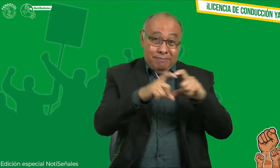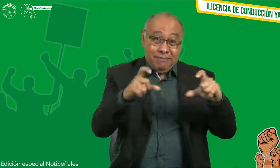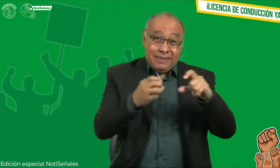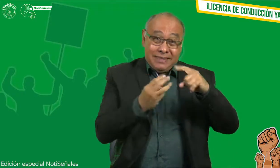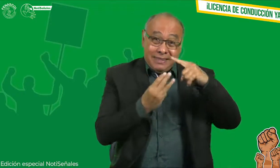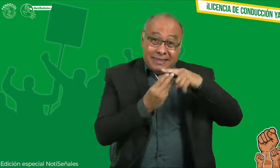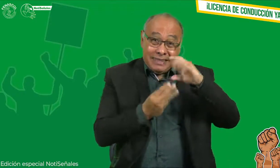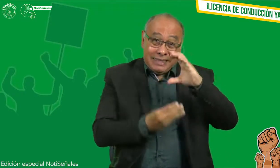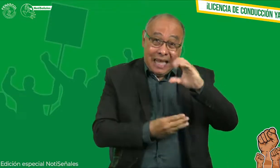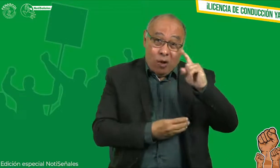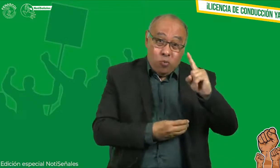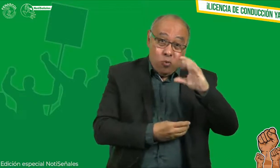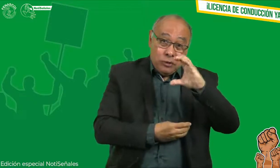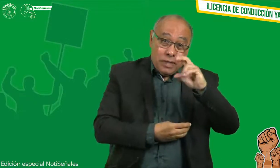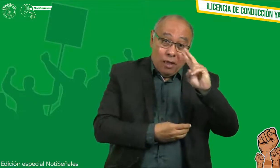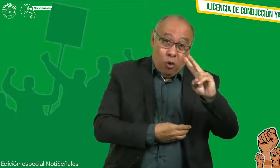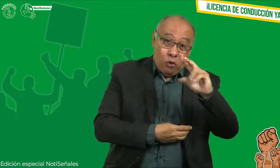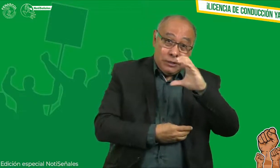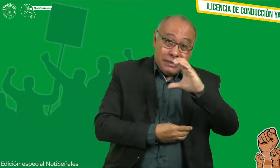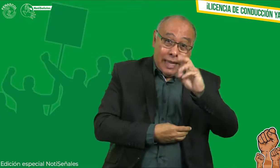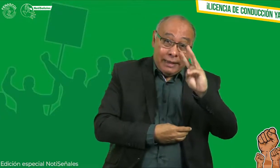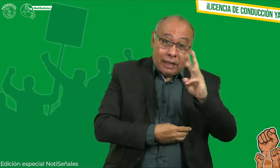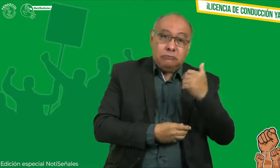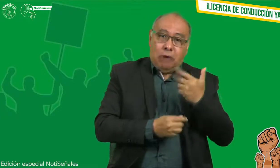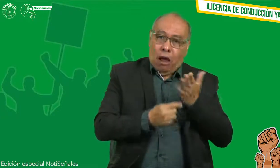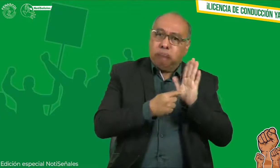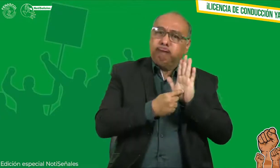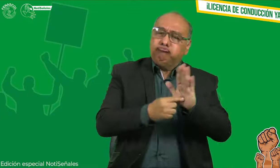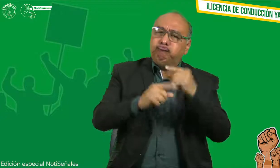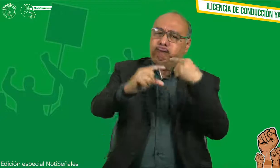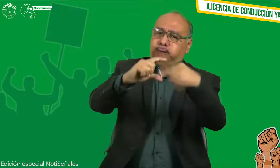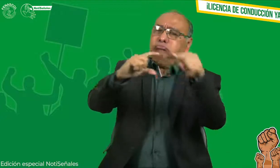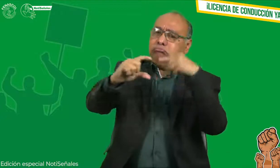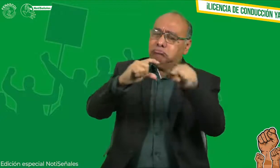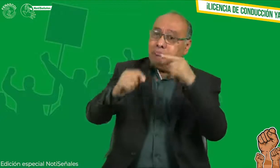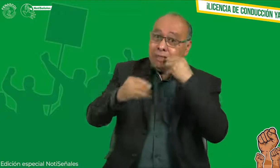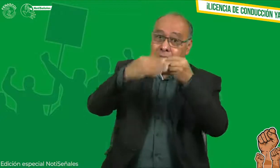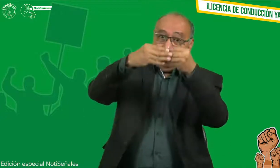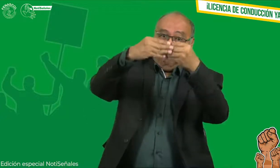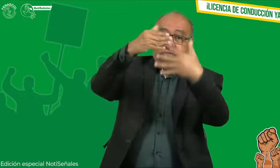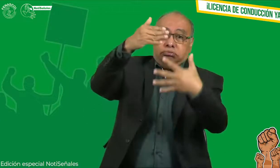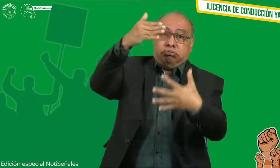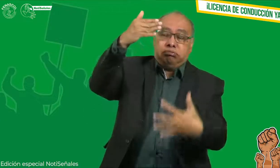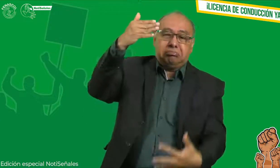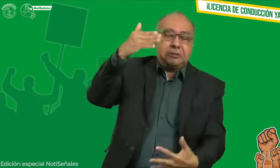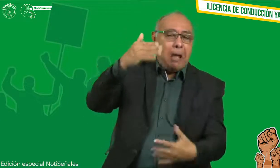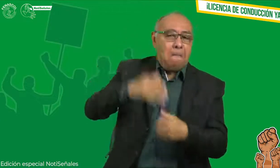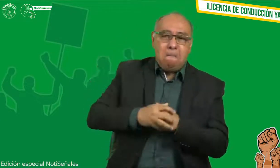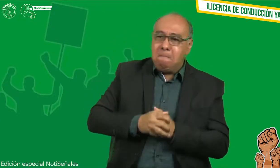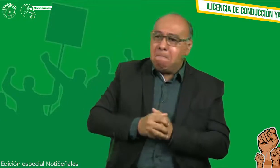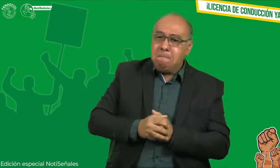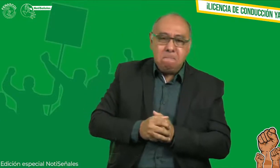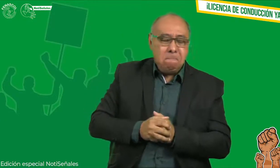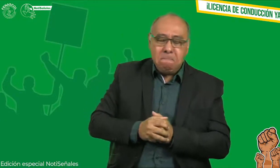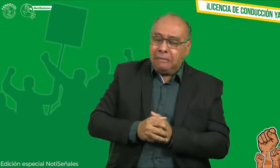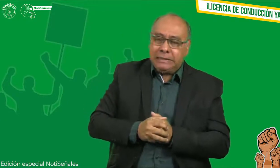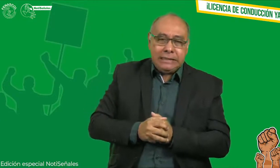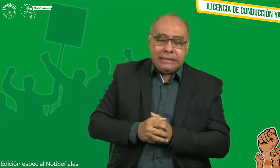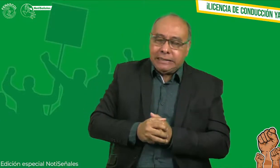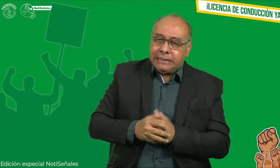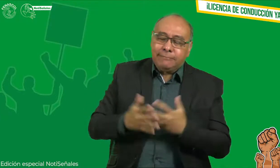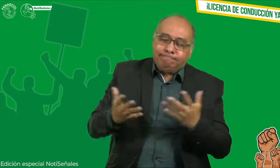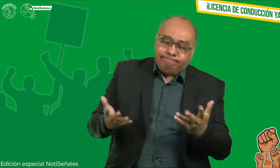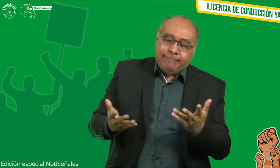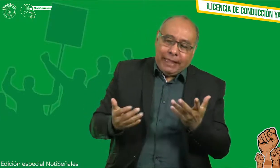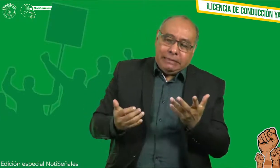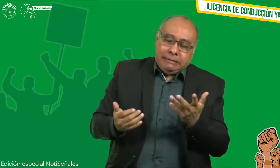mencionamos previamente al Ministerio de Transporte referente a las licencias de categoría C1, C2 y C3, y que